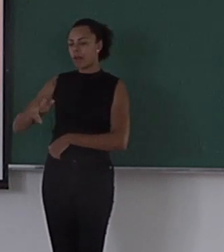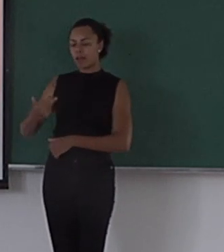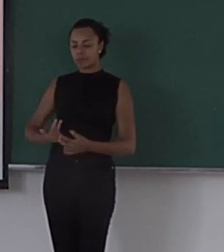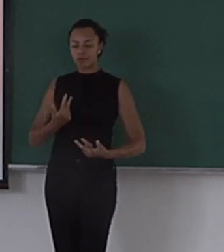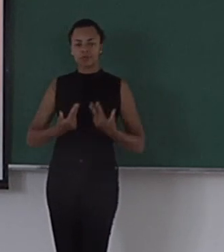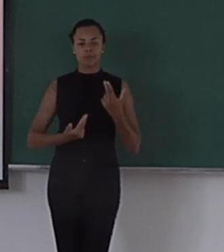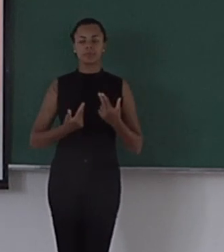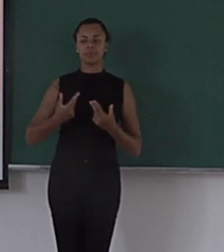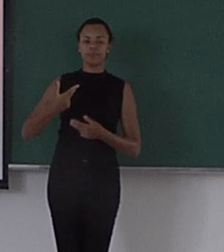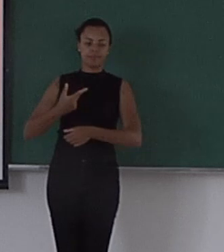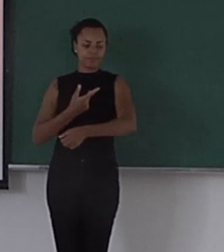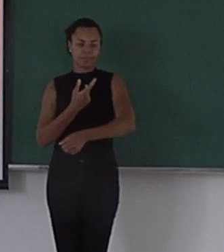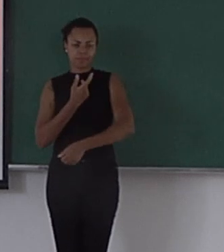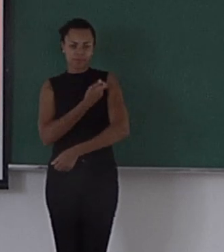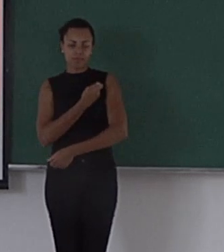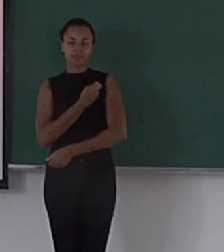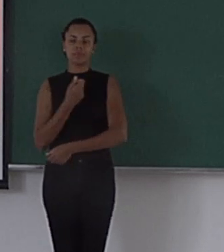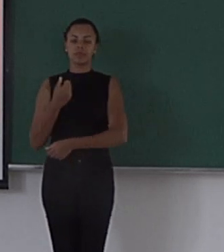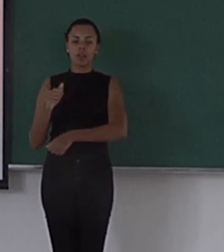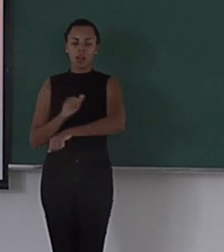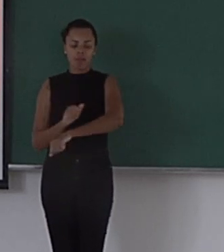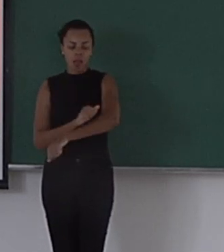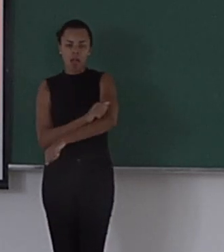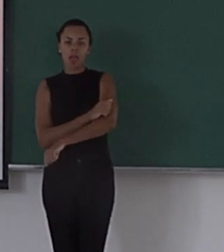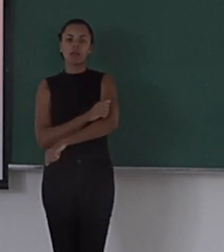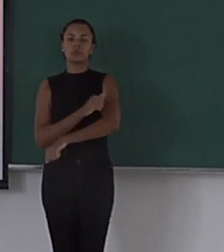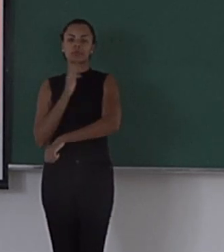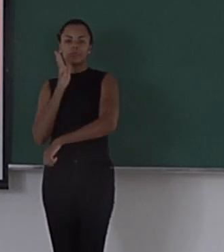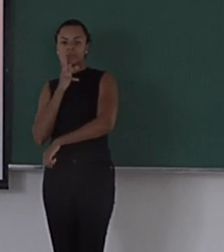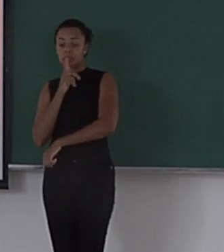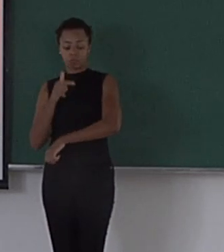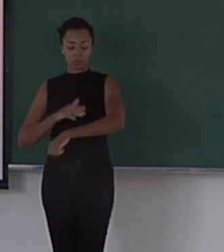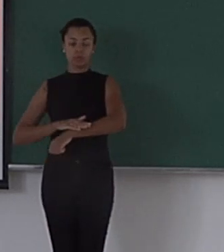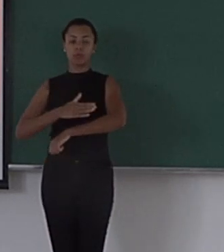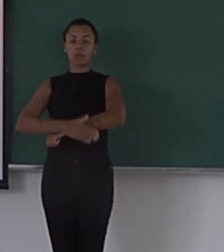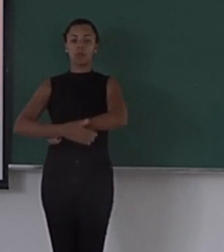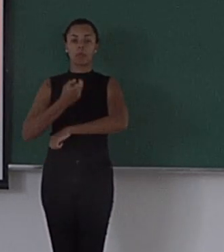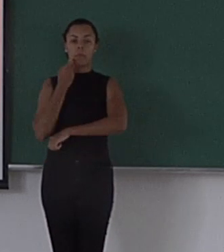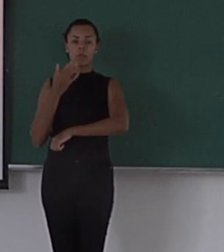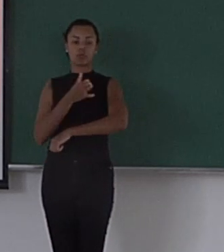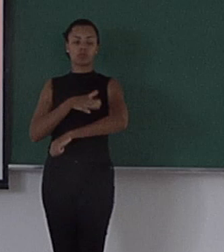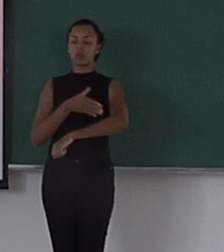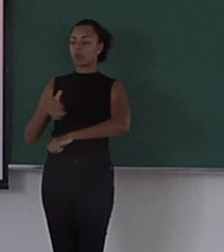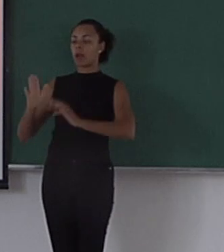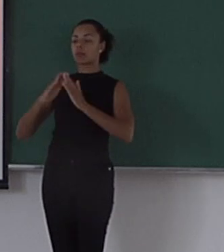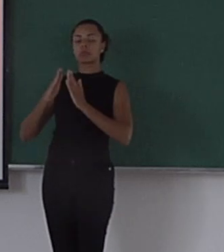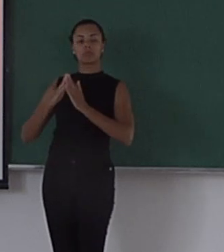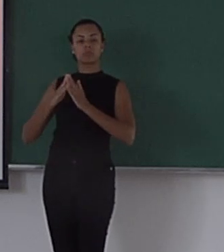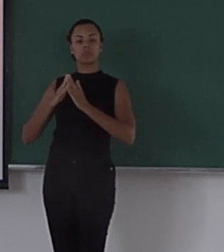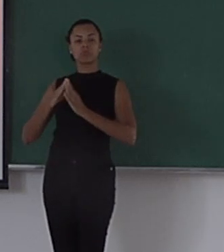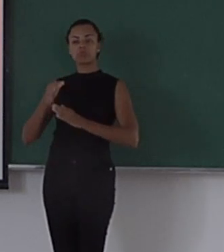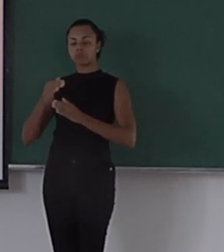cirúrgico, anestesiar, lavar, tal. Não, isso aqui você faz, o cara vai para casa, depois ele volta, a